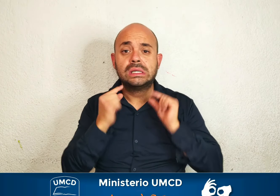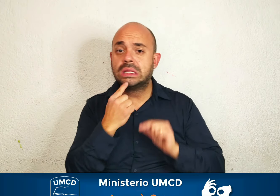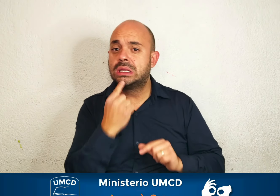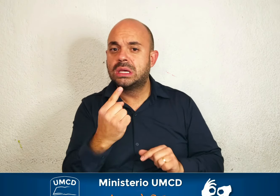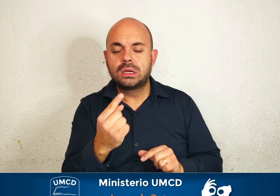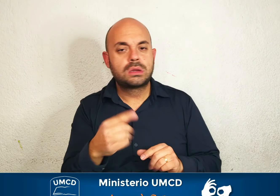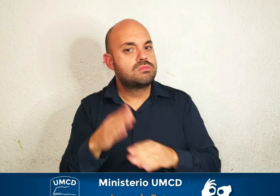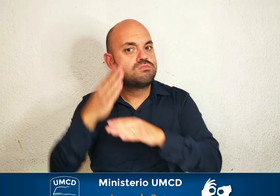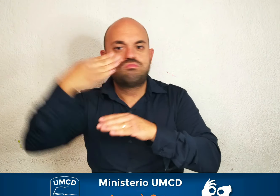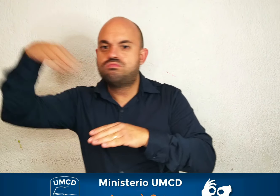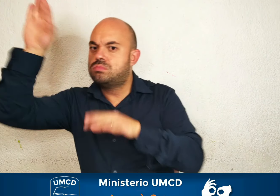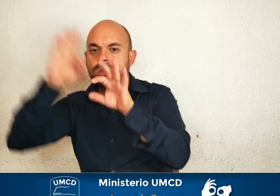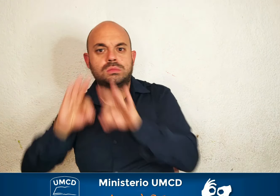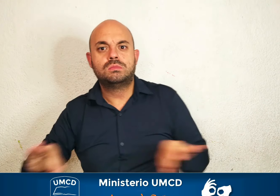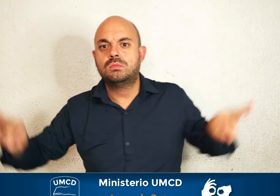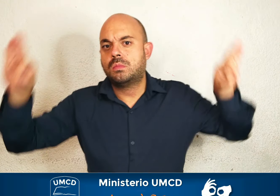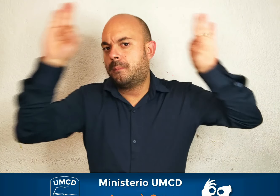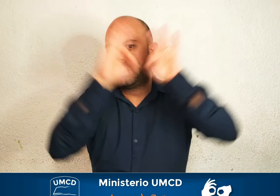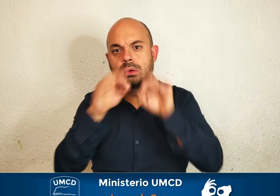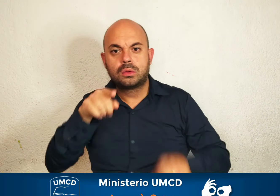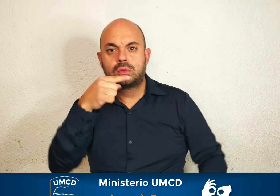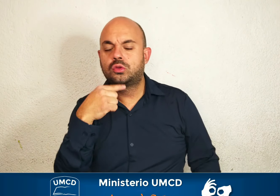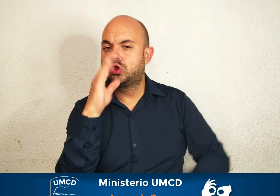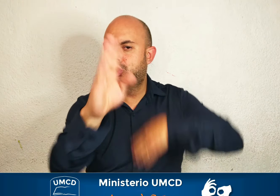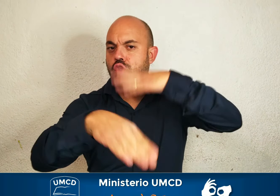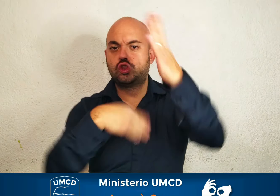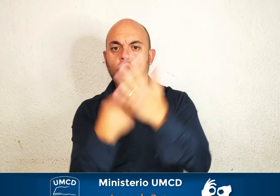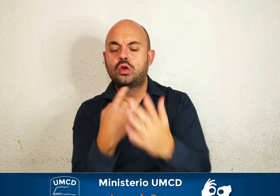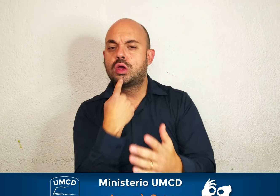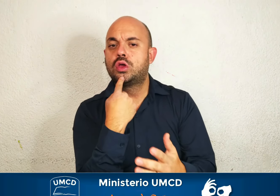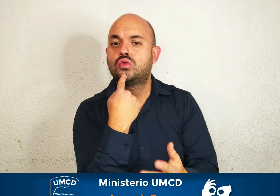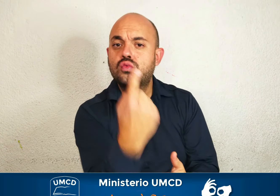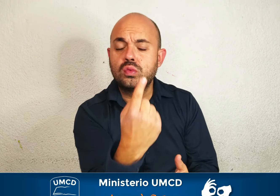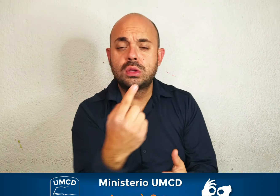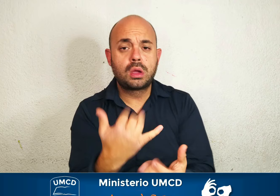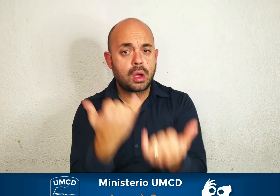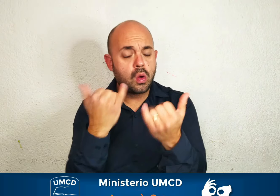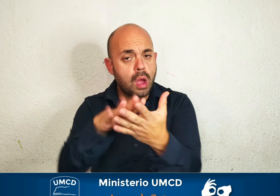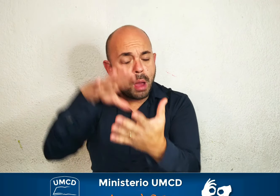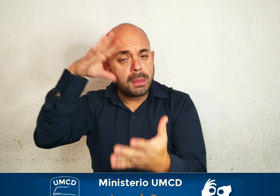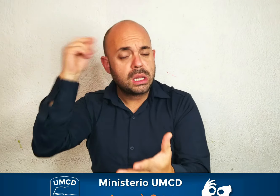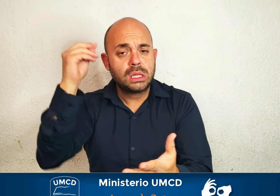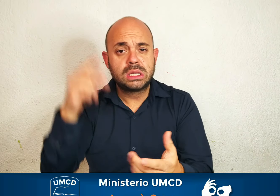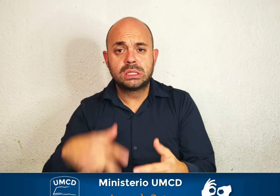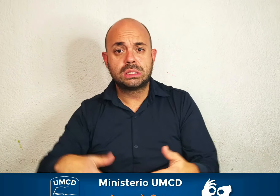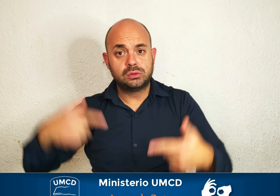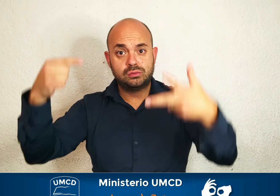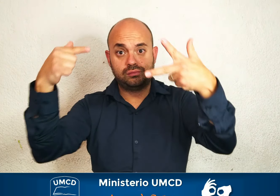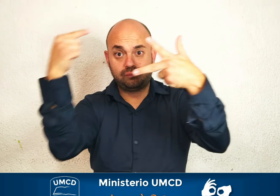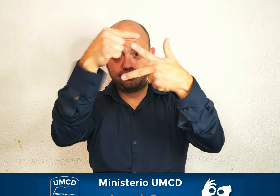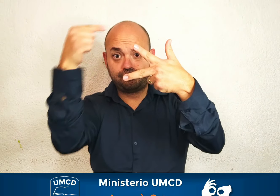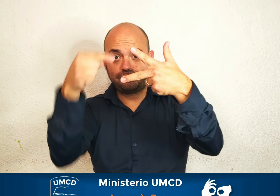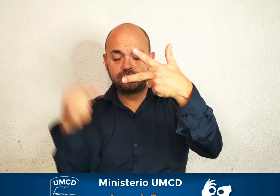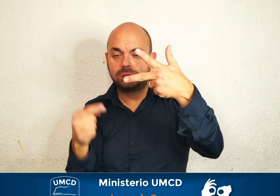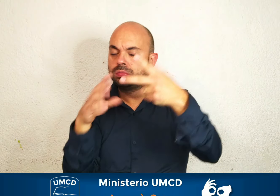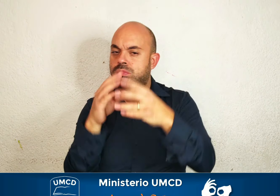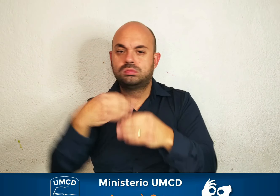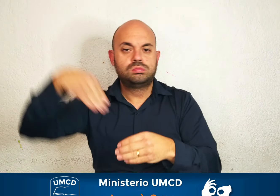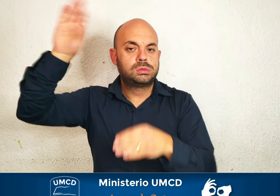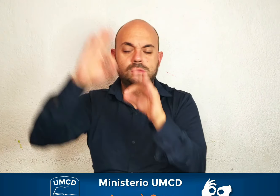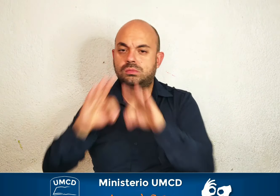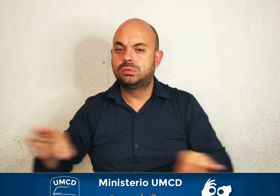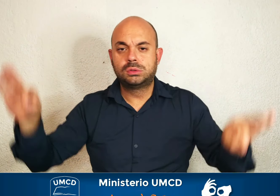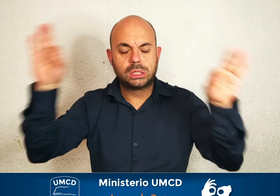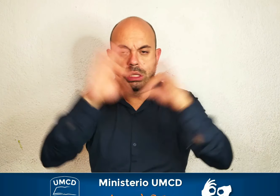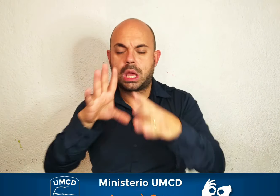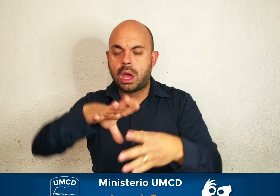valioso. Pero aquí dice, el mismo escriba dice, todo lo que tú acabas de decir es más importante que cualquier vida religiosa que